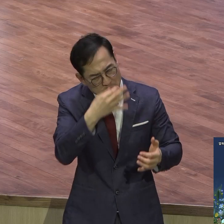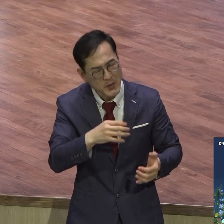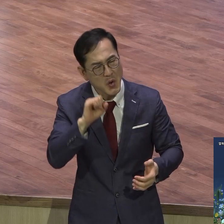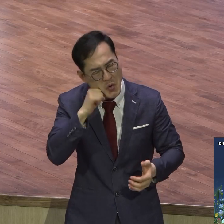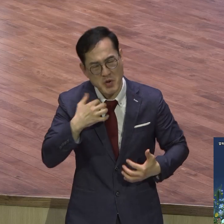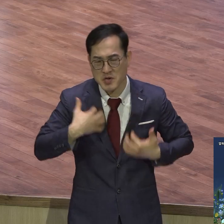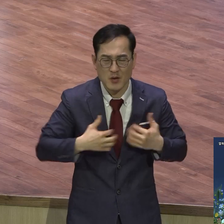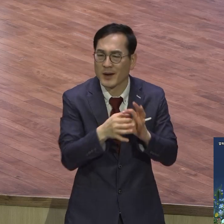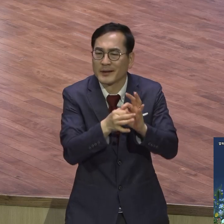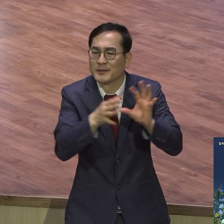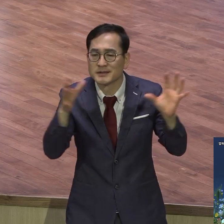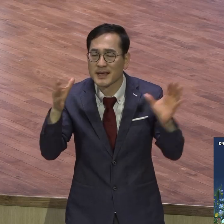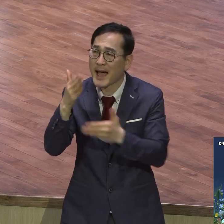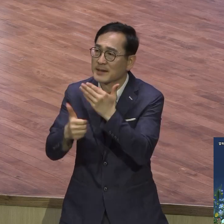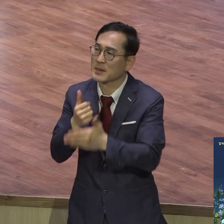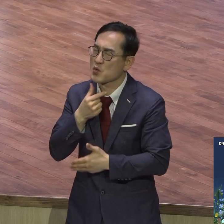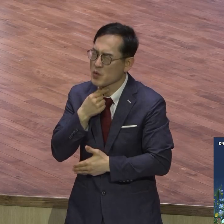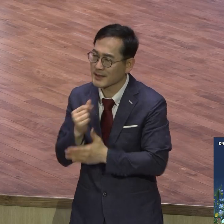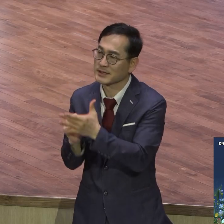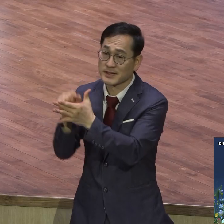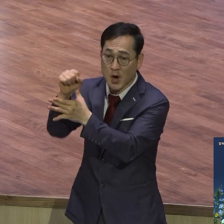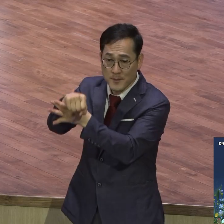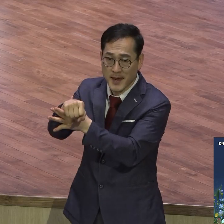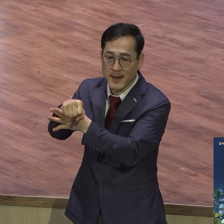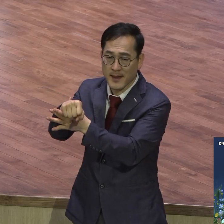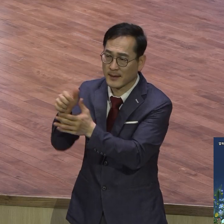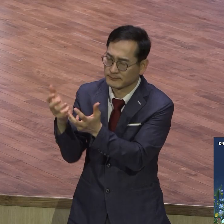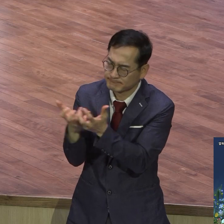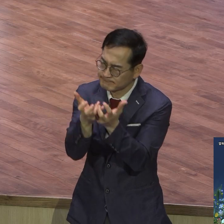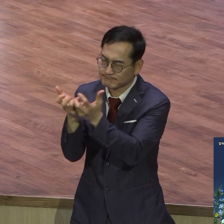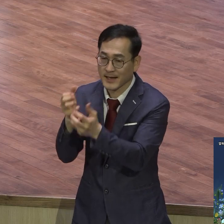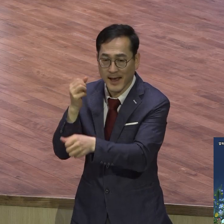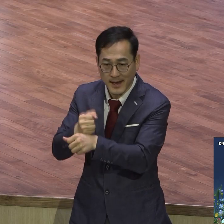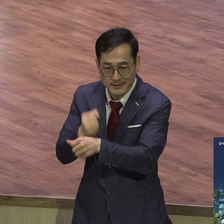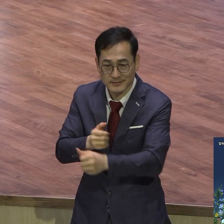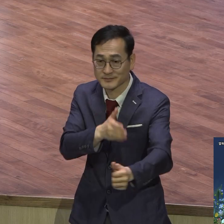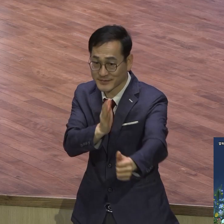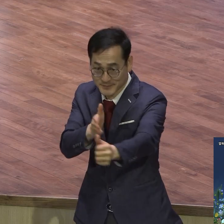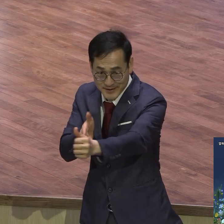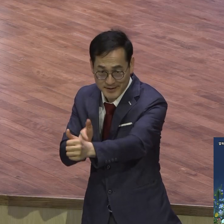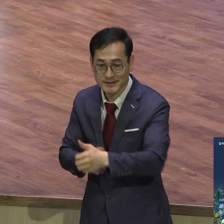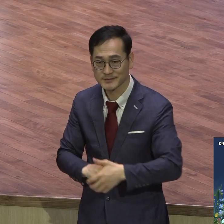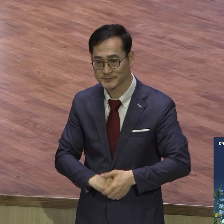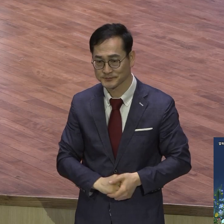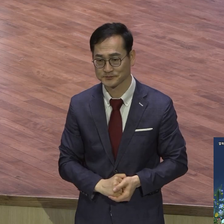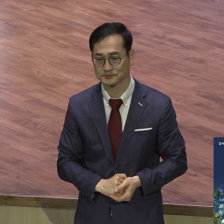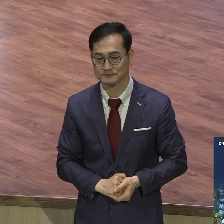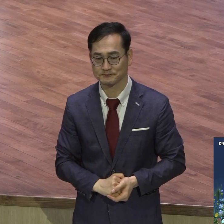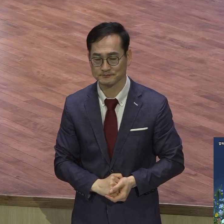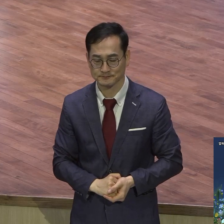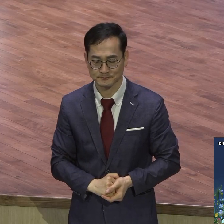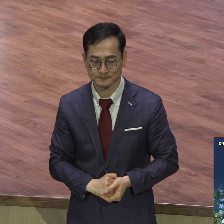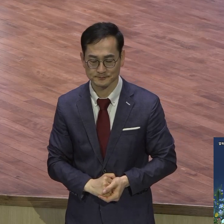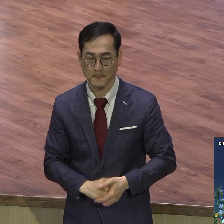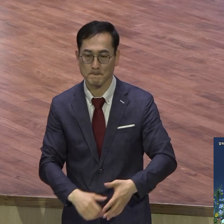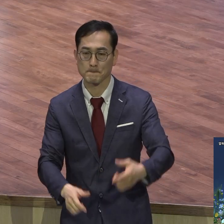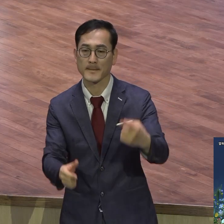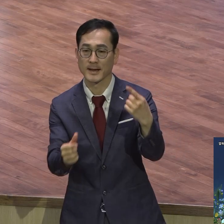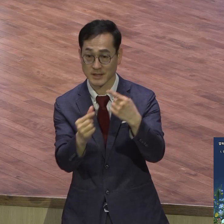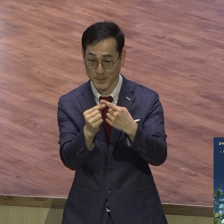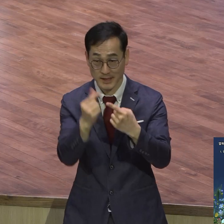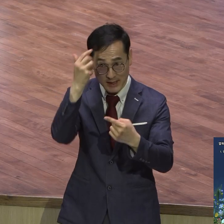기뻐하시는 아름다운 열매를 맺는 그런 복음이 생되기를 제문으로 축복합니다. 그럼 셋째로